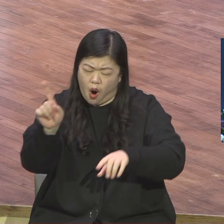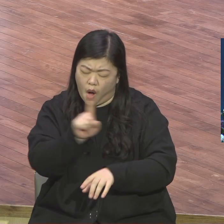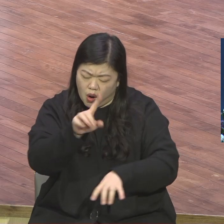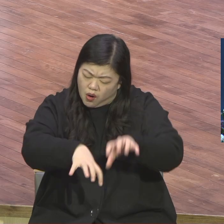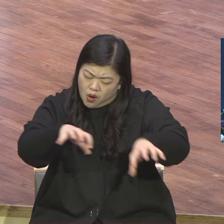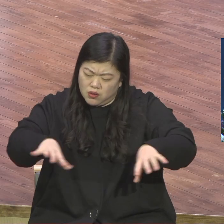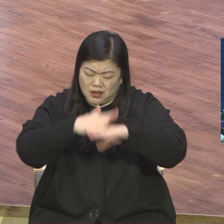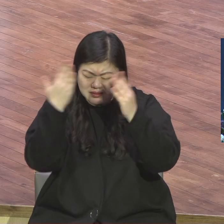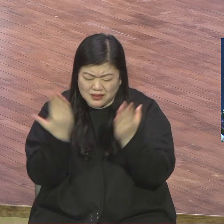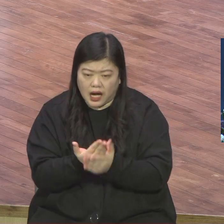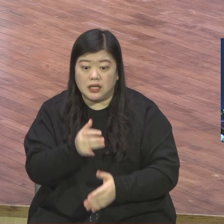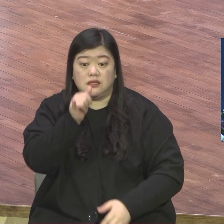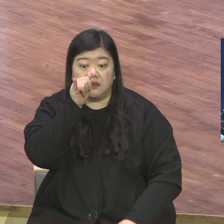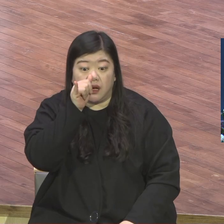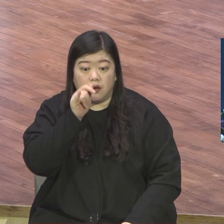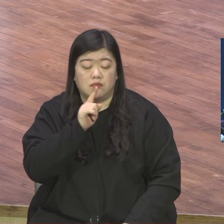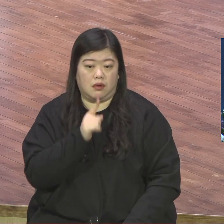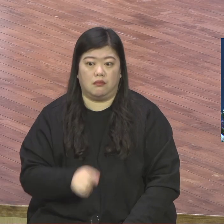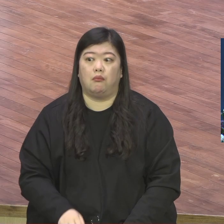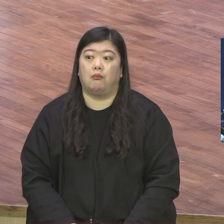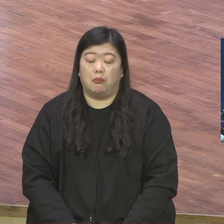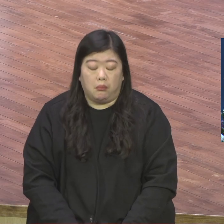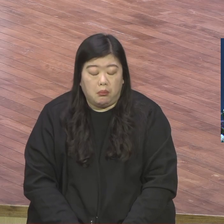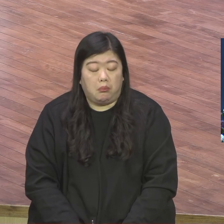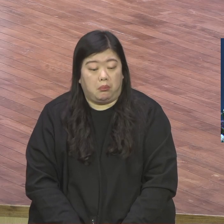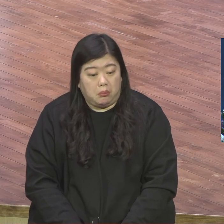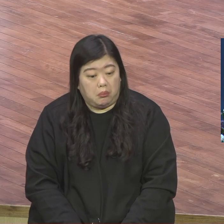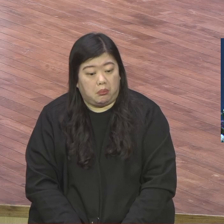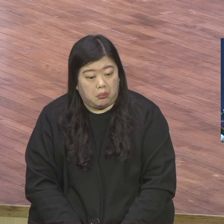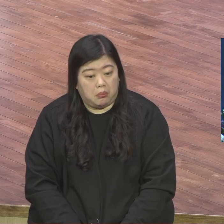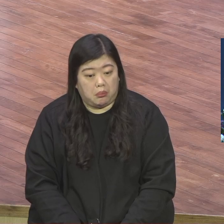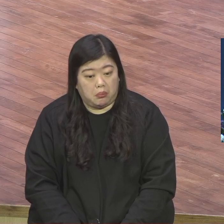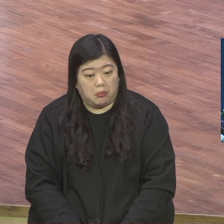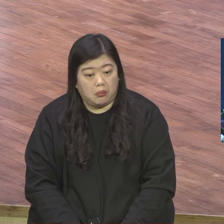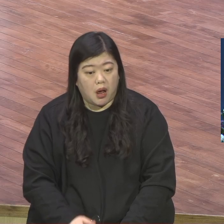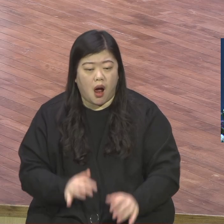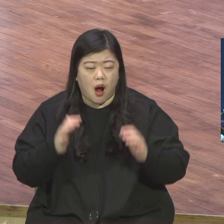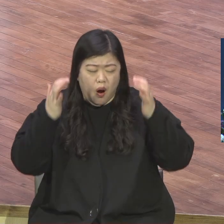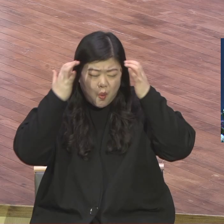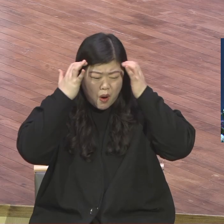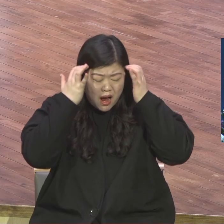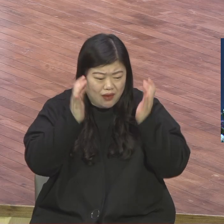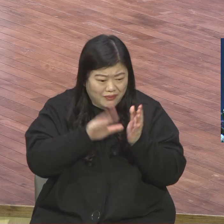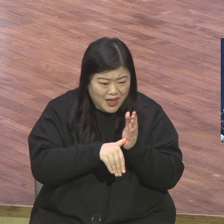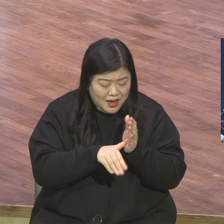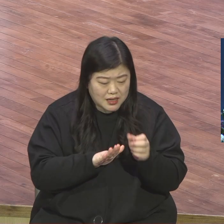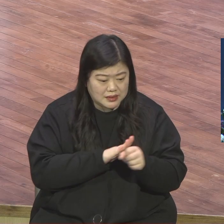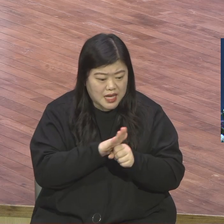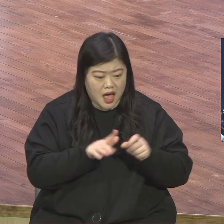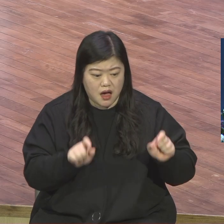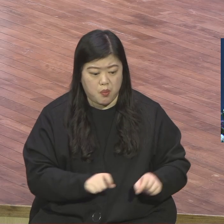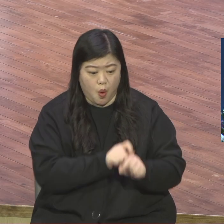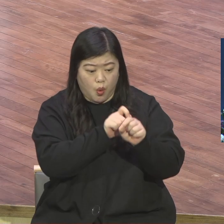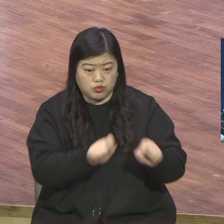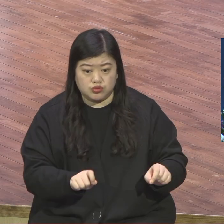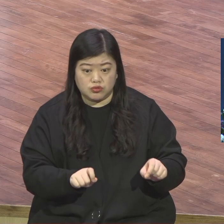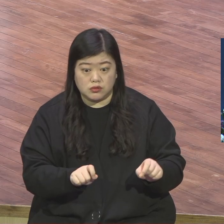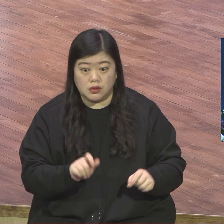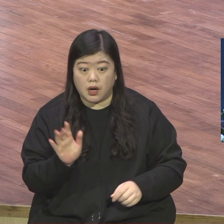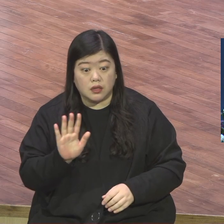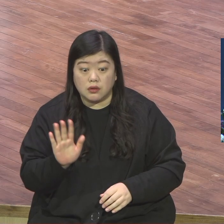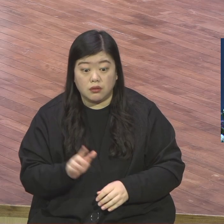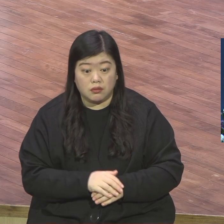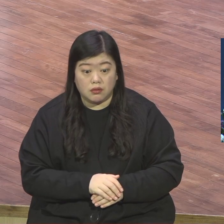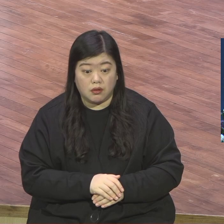절대로 바뀌지 않습니다. 환난이나 공고나 핍박이나 어떤 어려움이